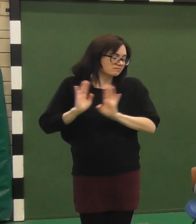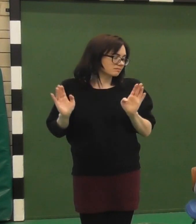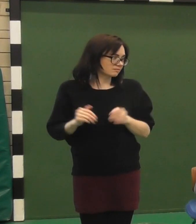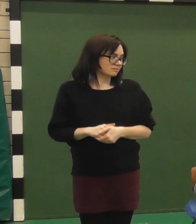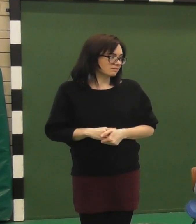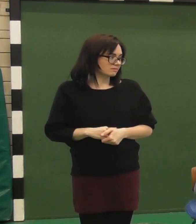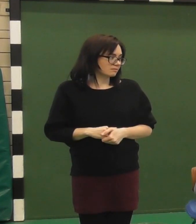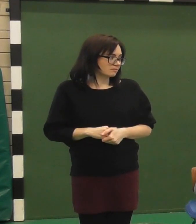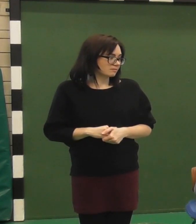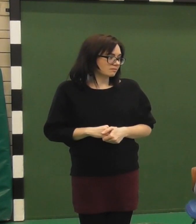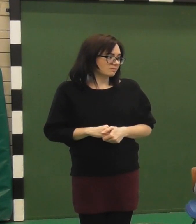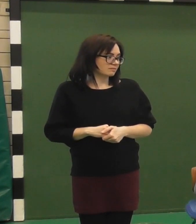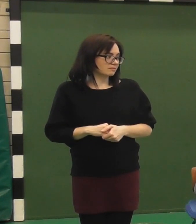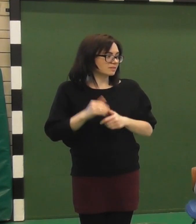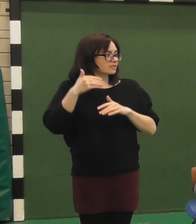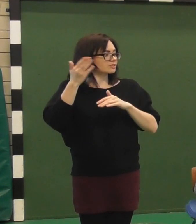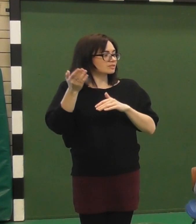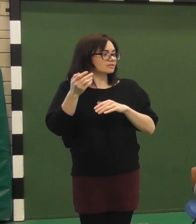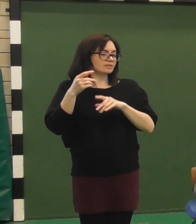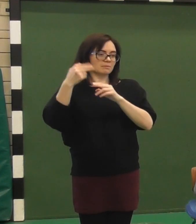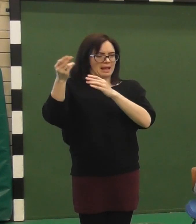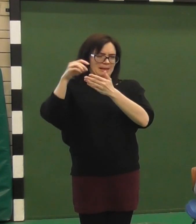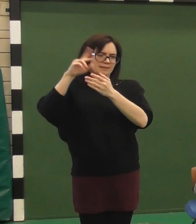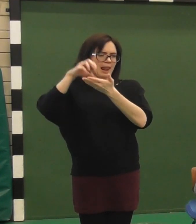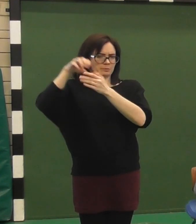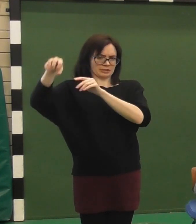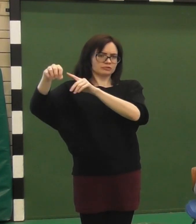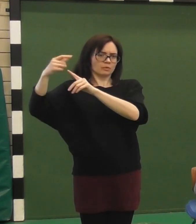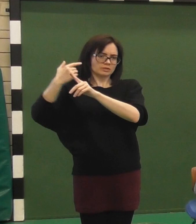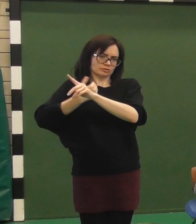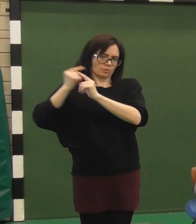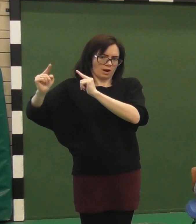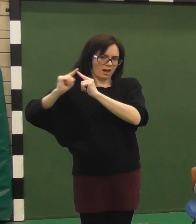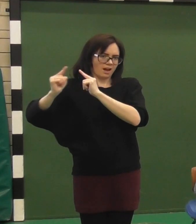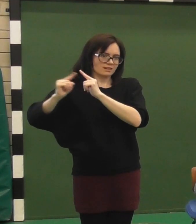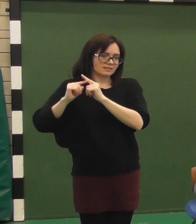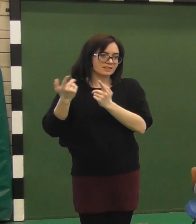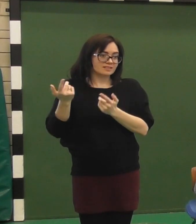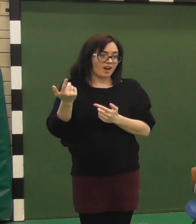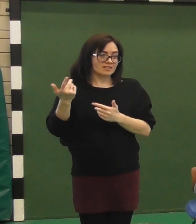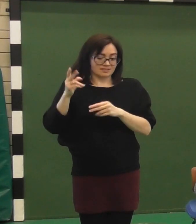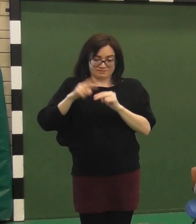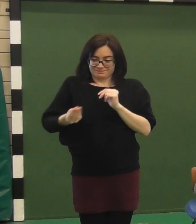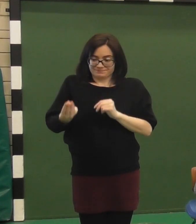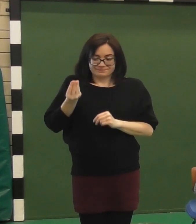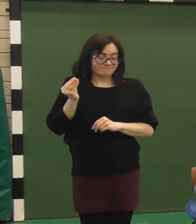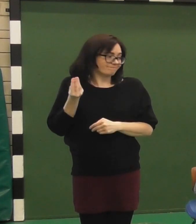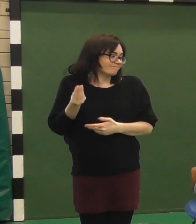én otthonra jártam polgáriba. És hát azzal nem tudtam mit kezdeni, mert